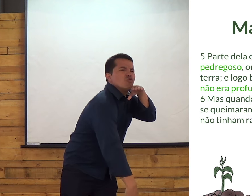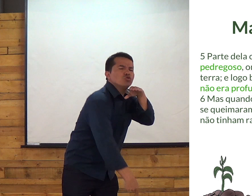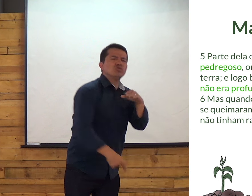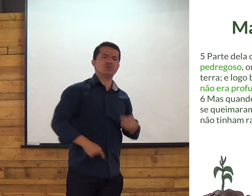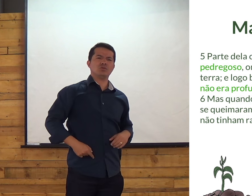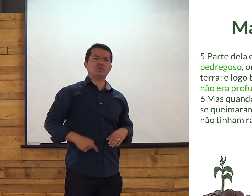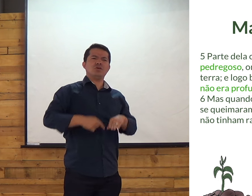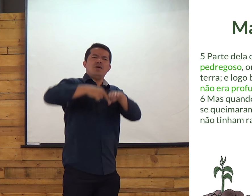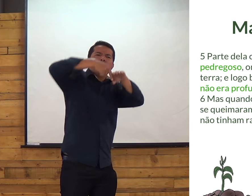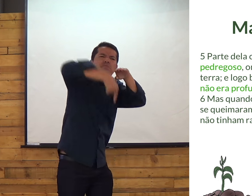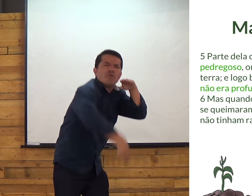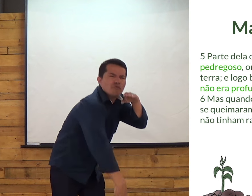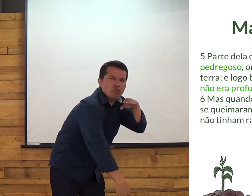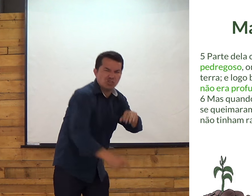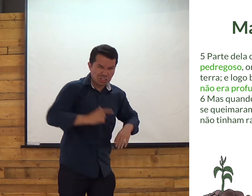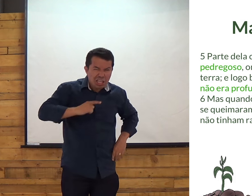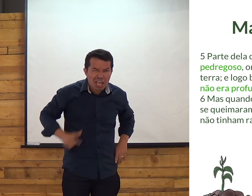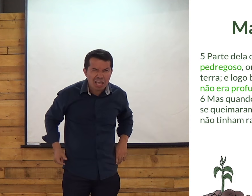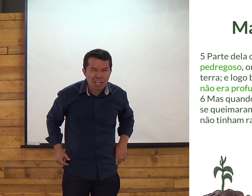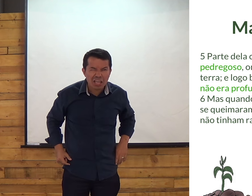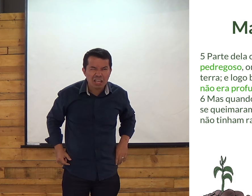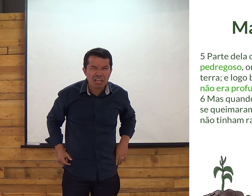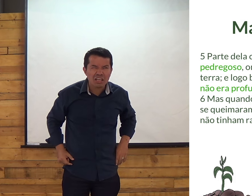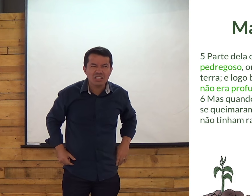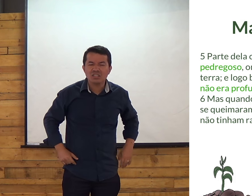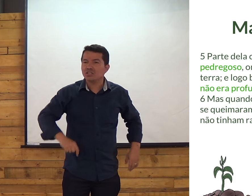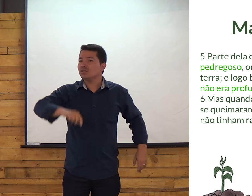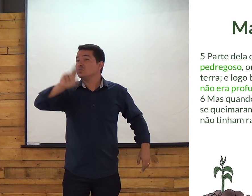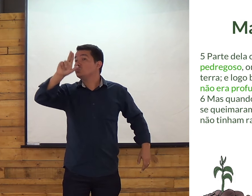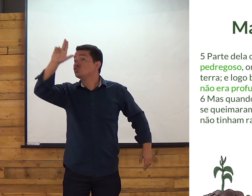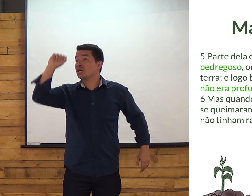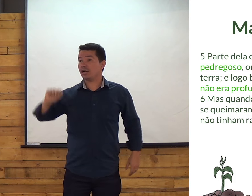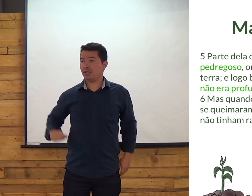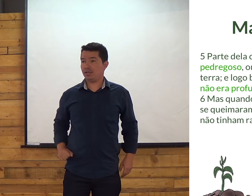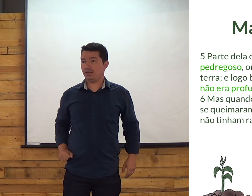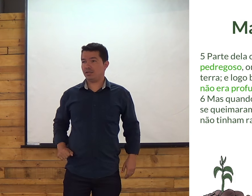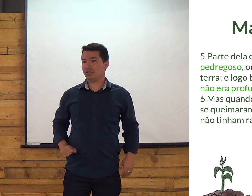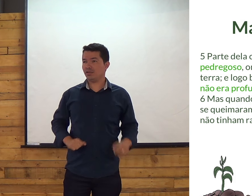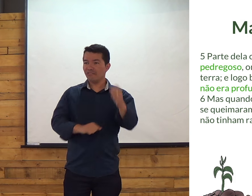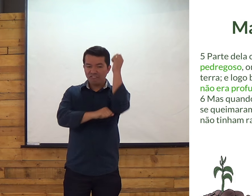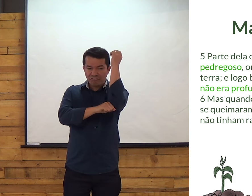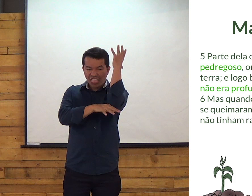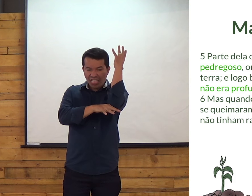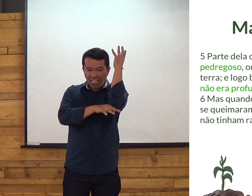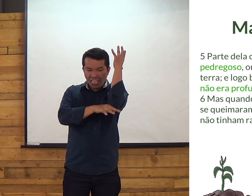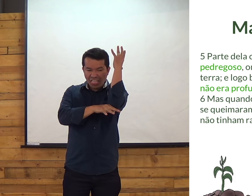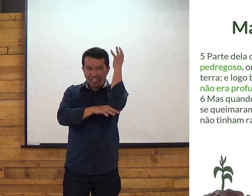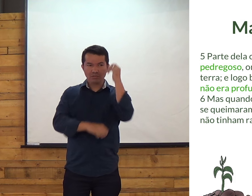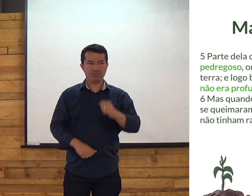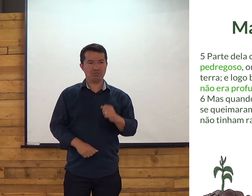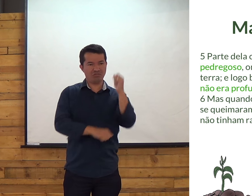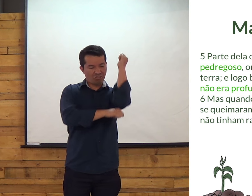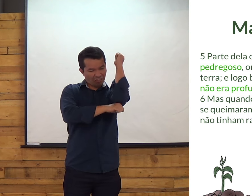para cá, qual é a profundidade que você tem? Há profundidade na sua vida? Não há. Você não